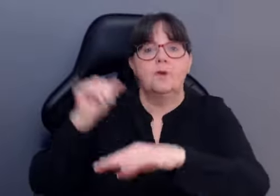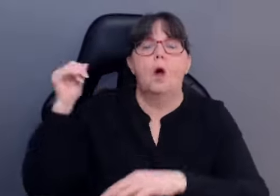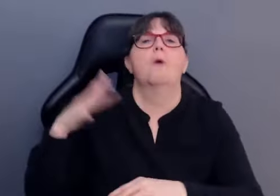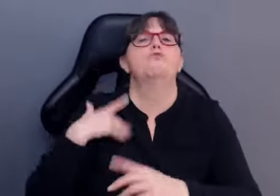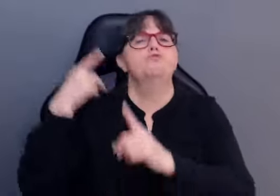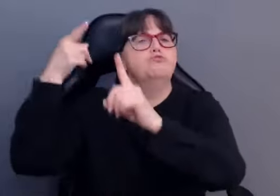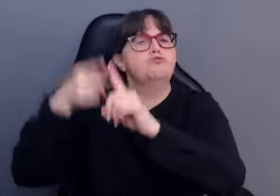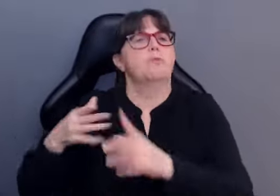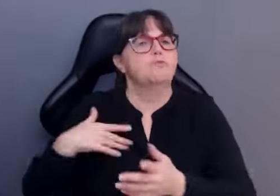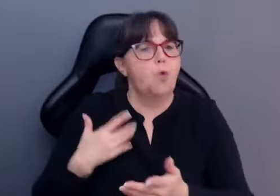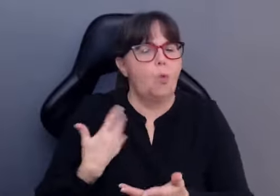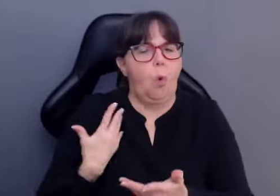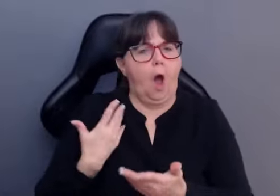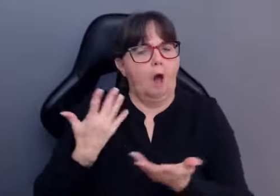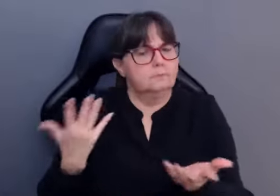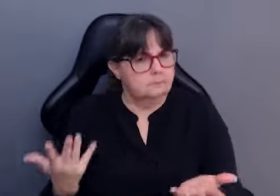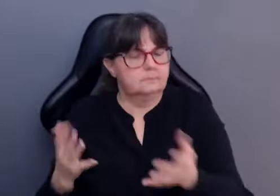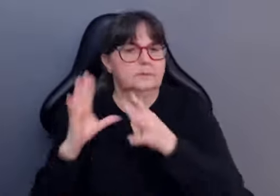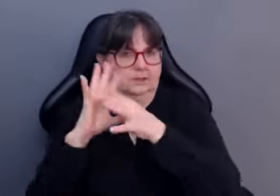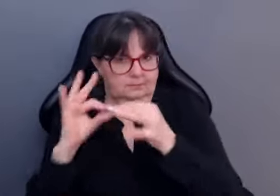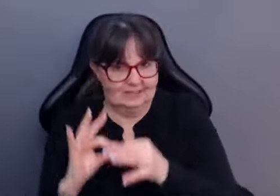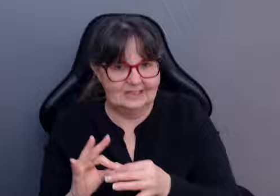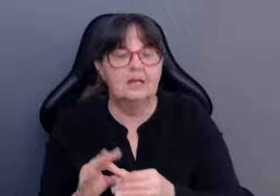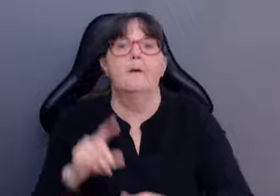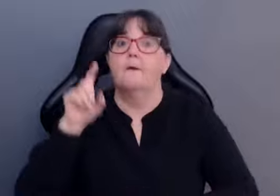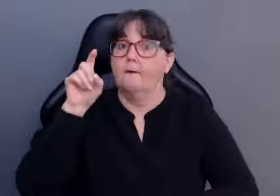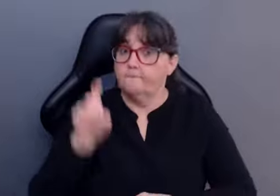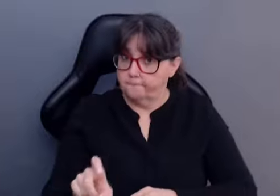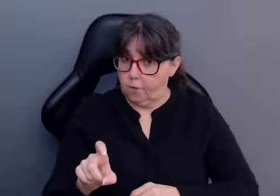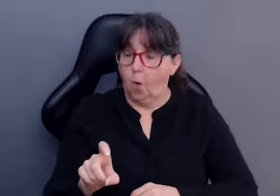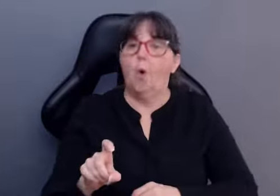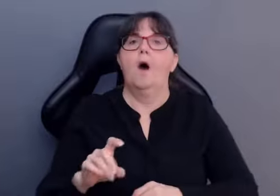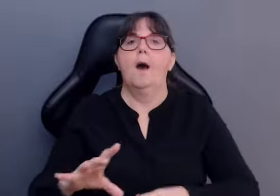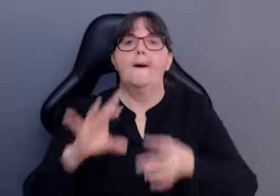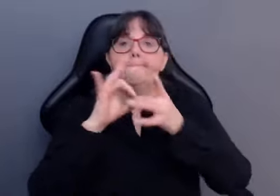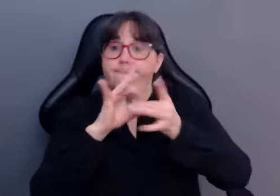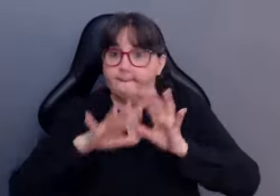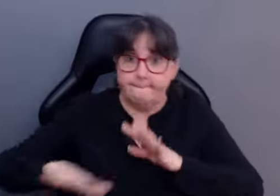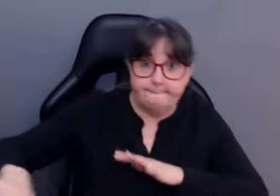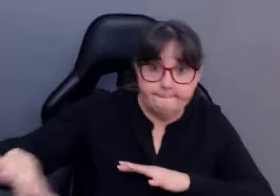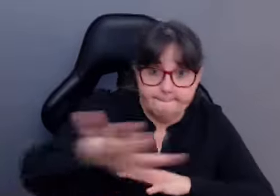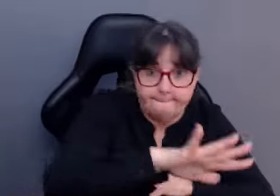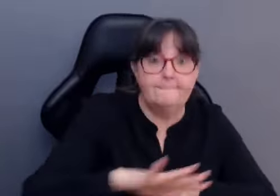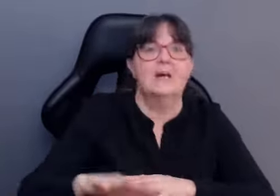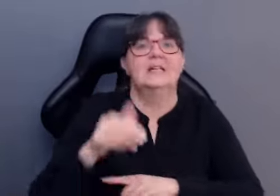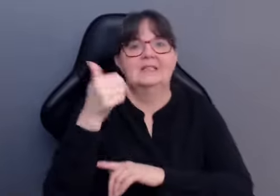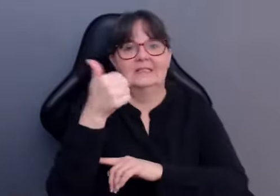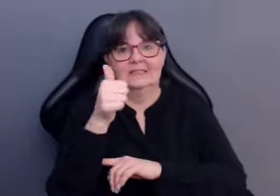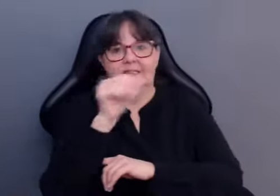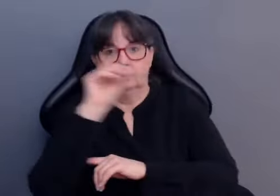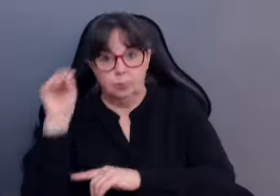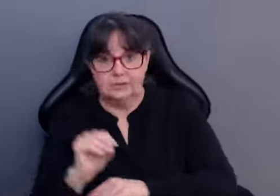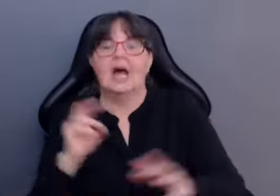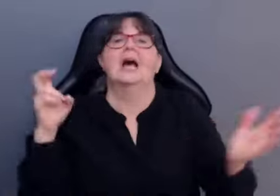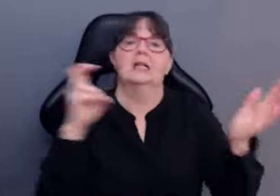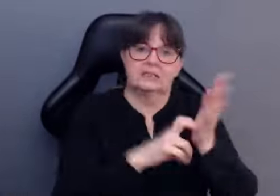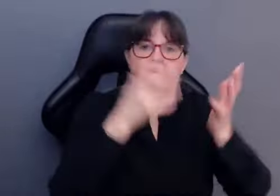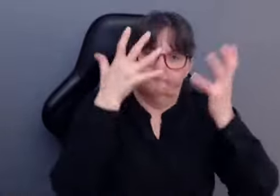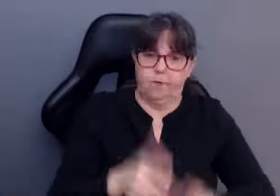assemblée, et signée par au moins le 10e des membres actifs. À défaut par